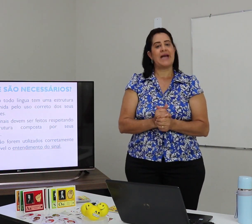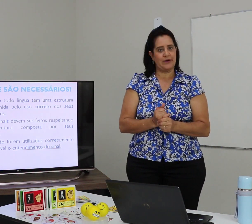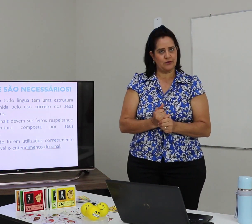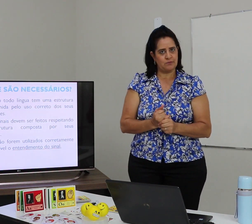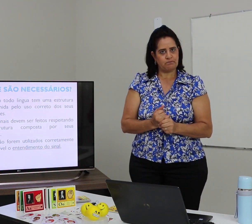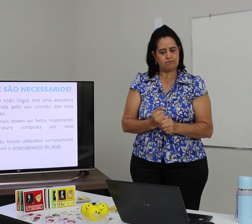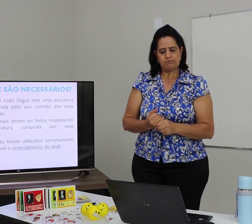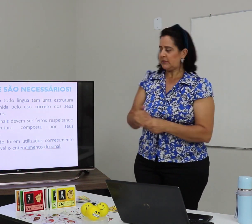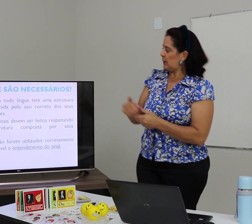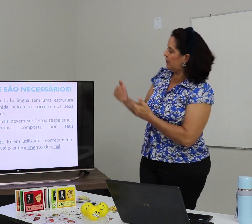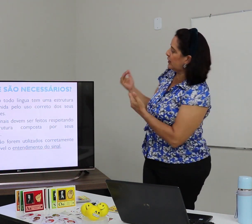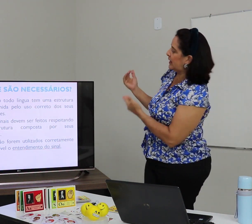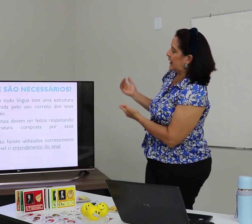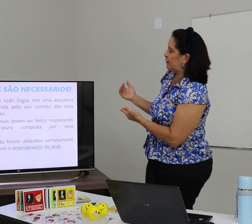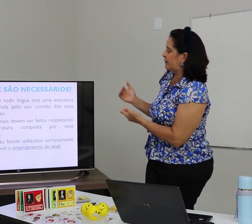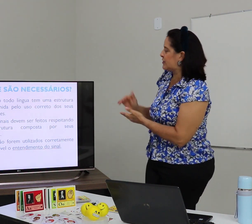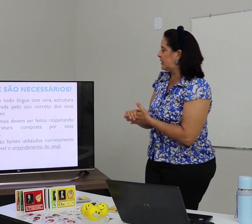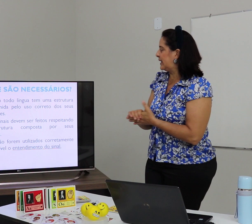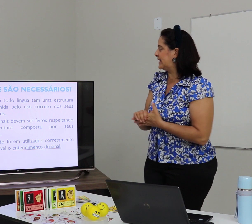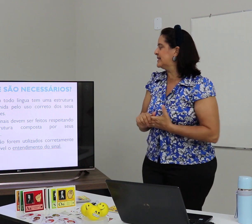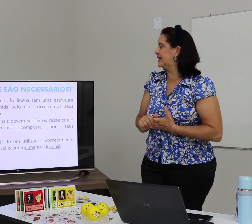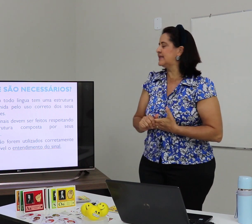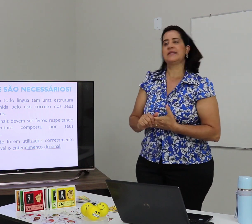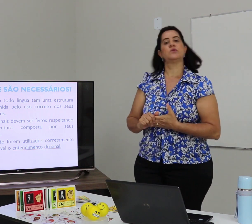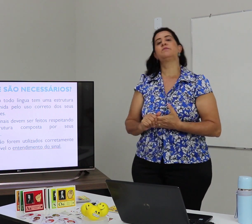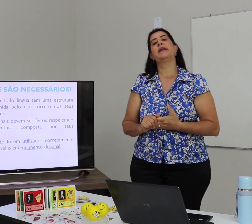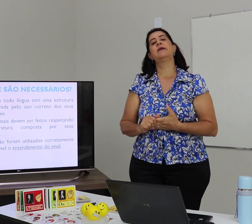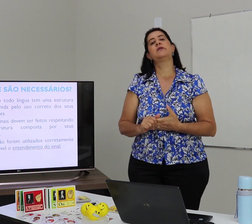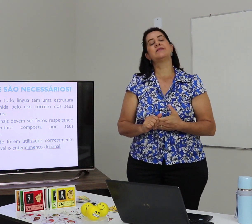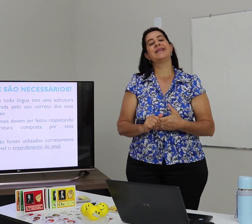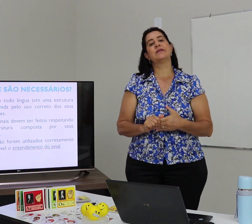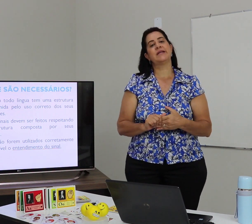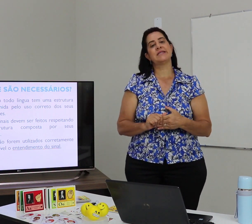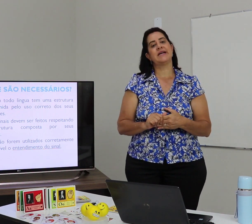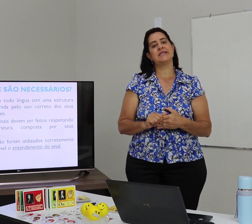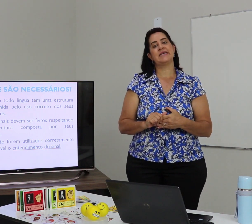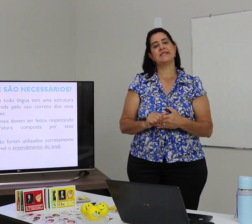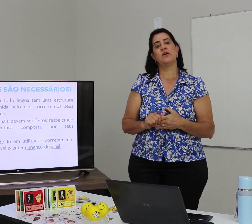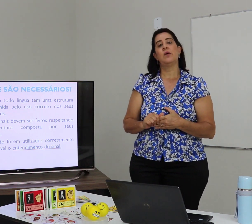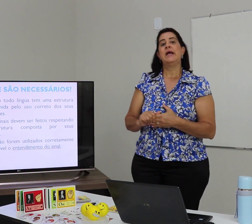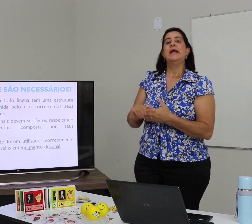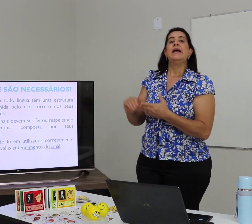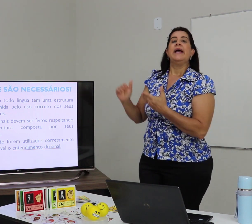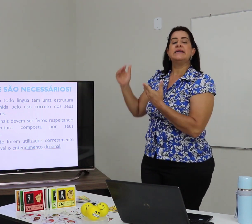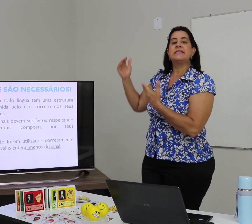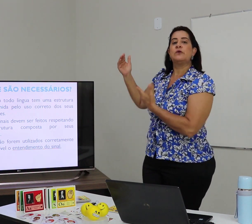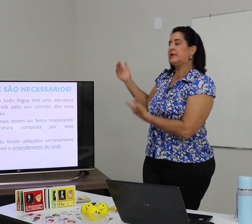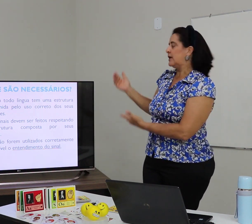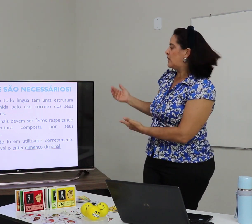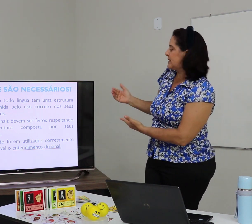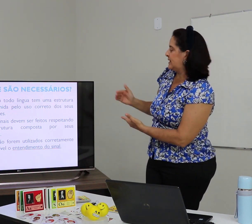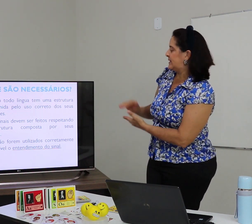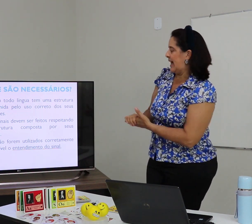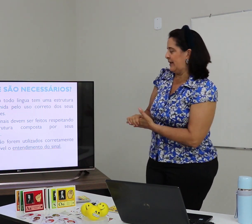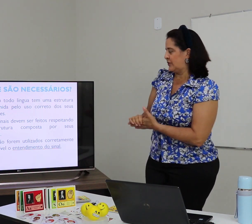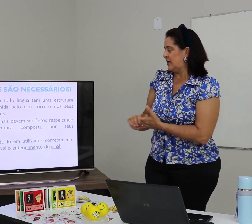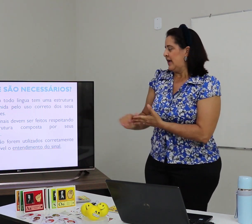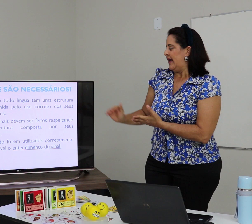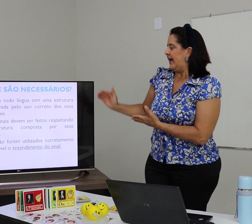necessários. Por que, professora, que os parâmetros dentro da sinalização, eles são tão necessários?